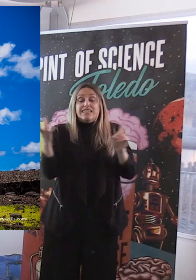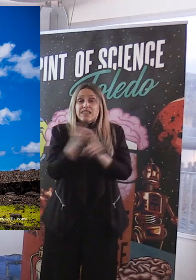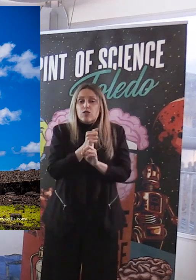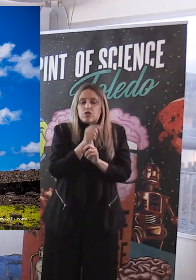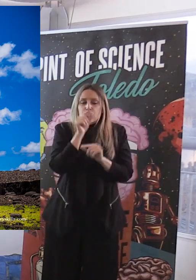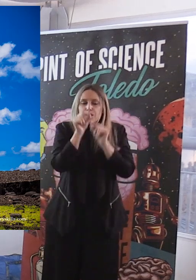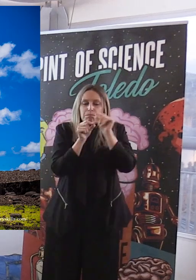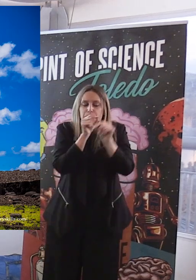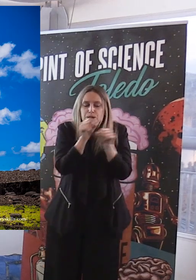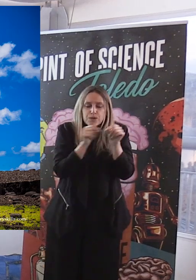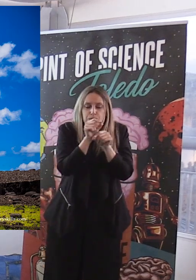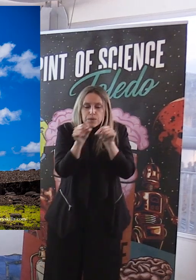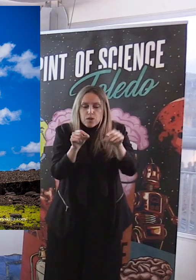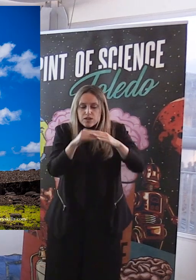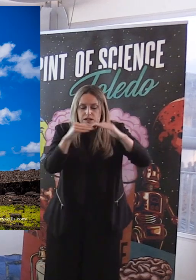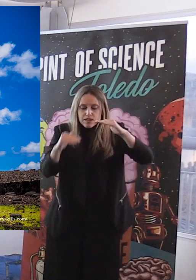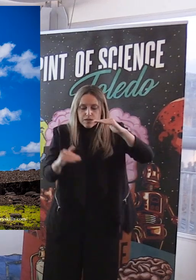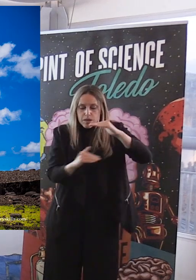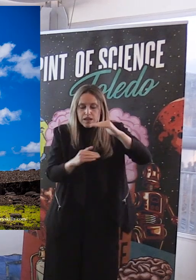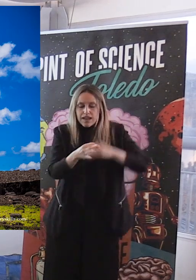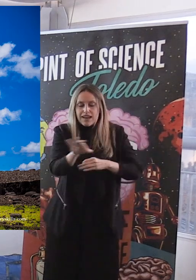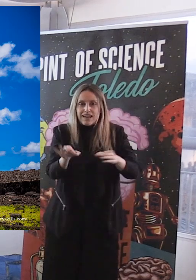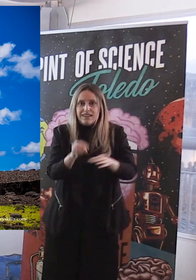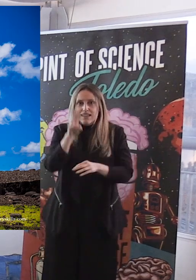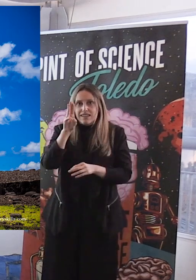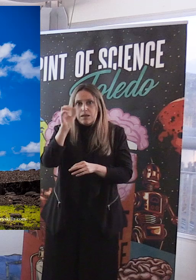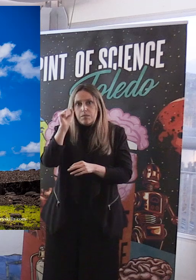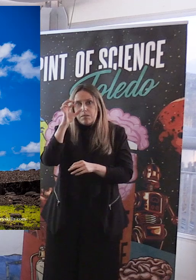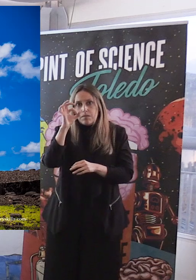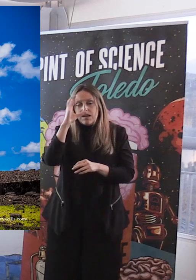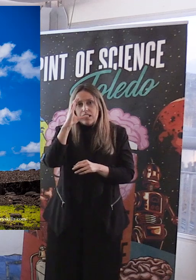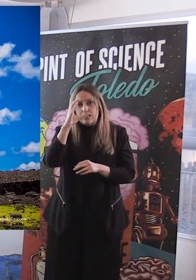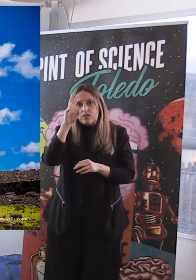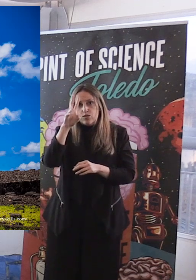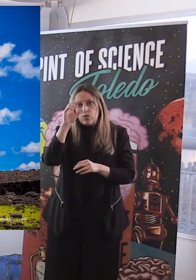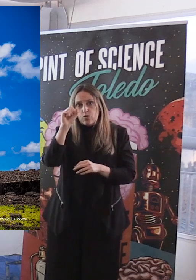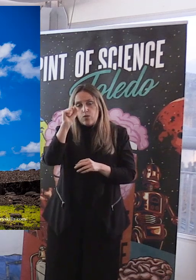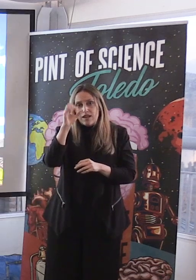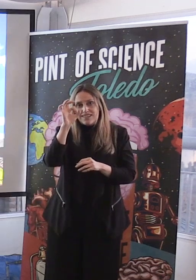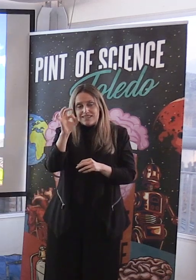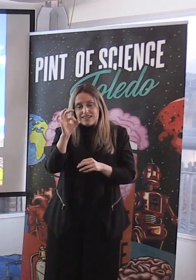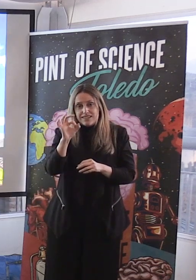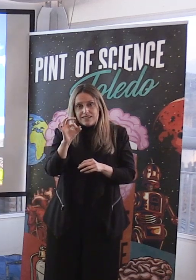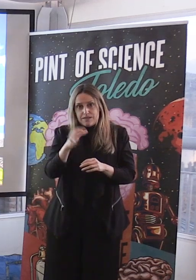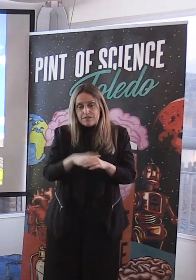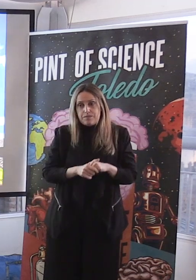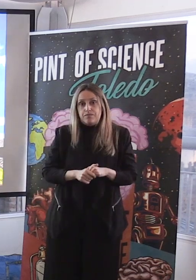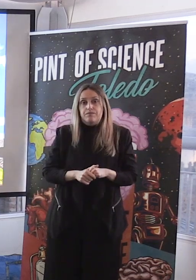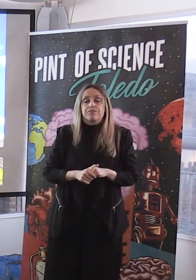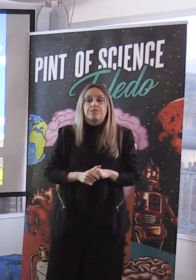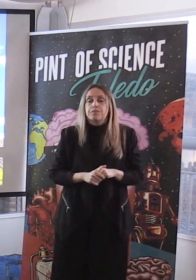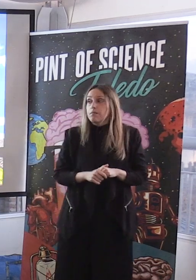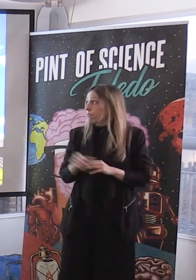el subsuelo de la isla de Pascuas. La isla de Pascuas se llama en la lengua local Rapa